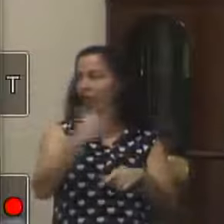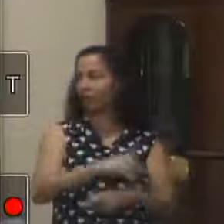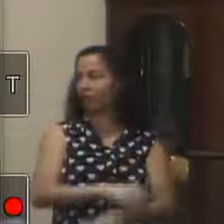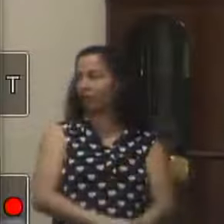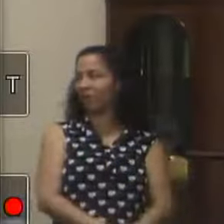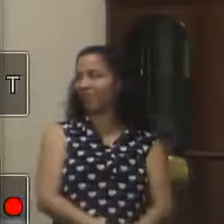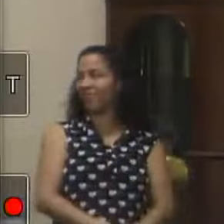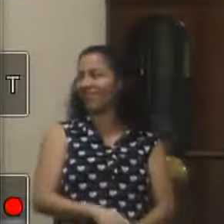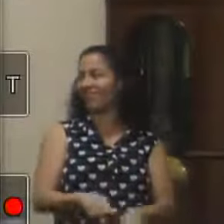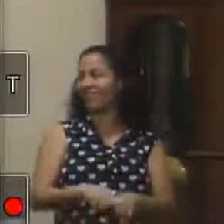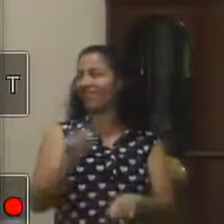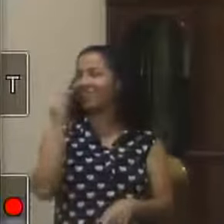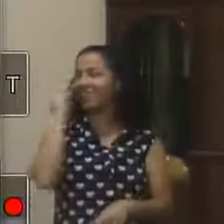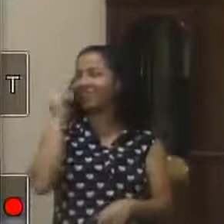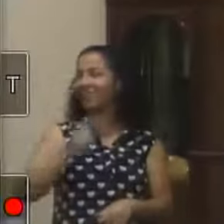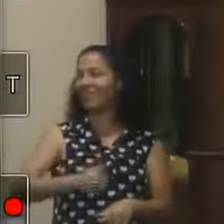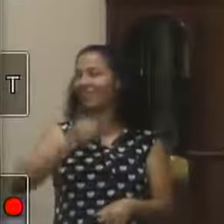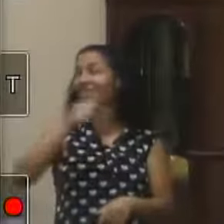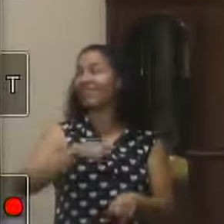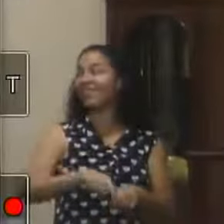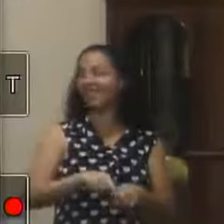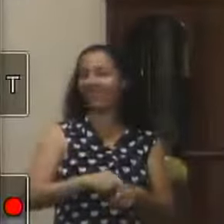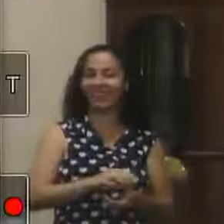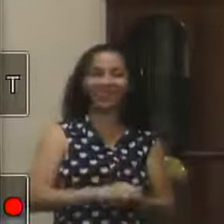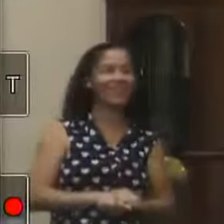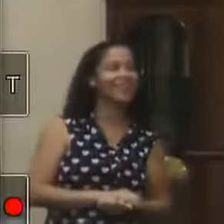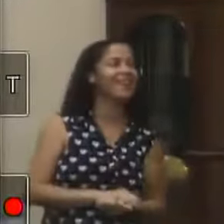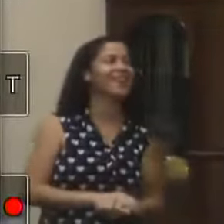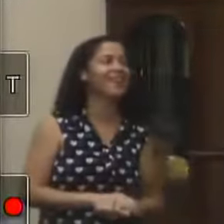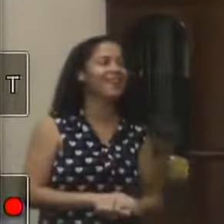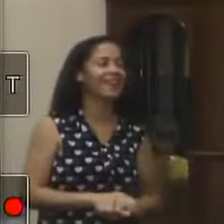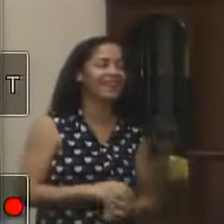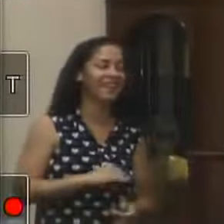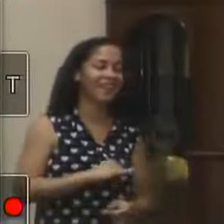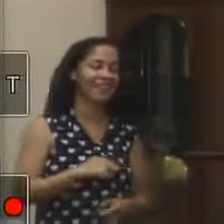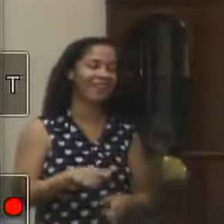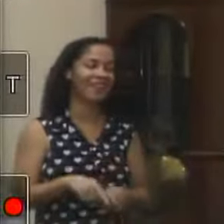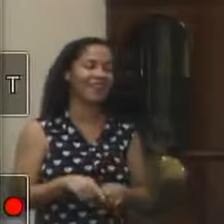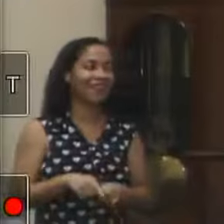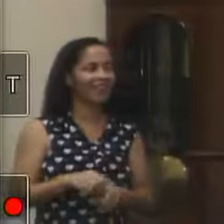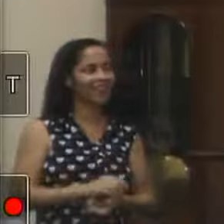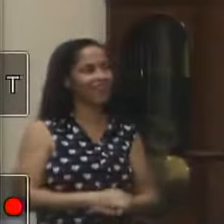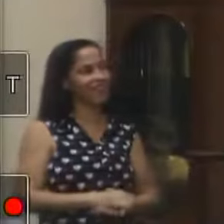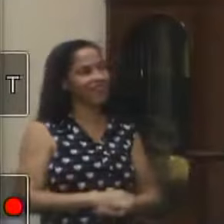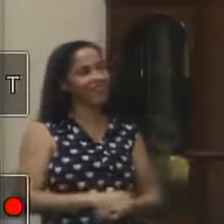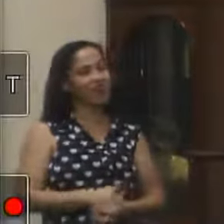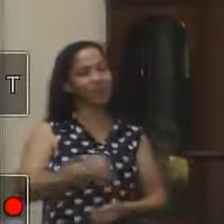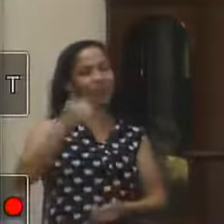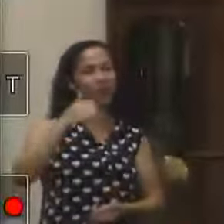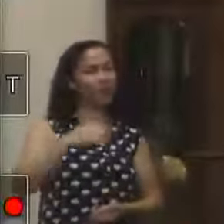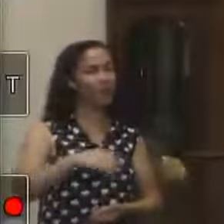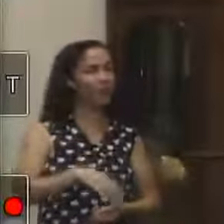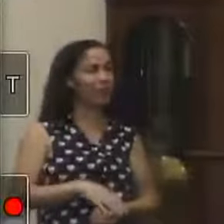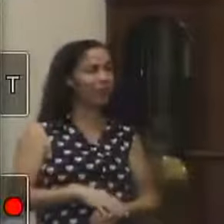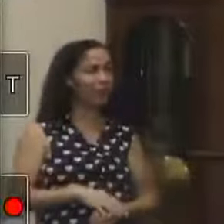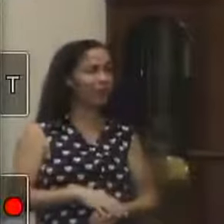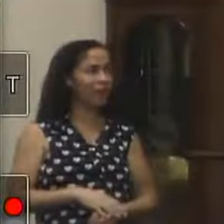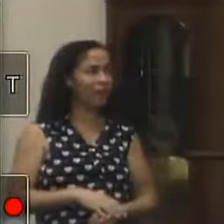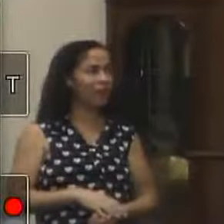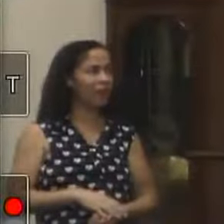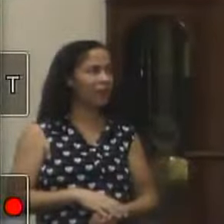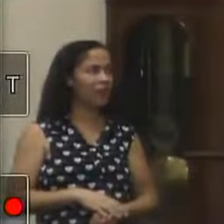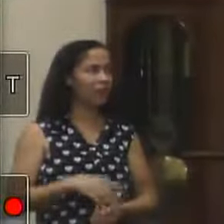melhorar essas lâmpadas. Eu acredito também, se ele colocar as lâmpadas melhor na nossa cidade, não vai dar tanto. Eu já não